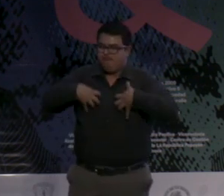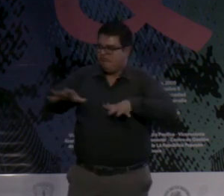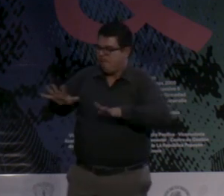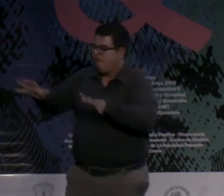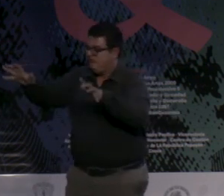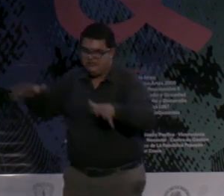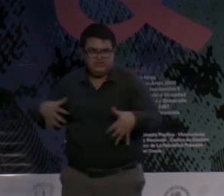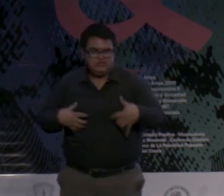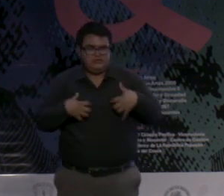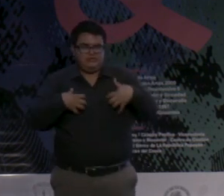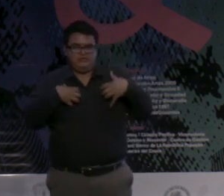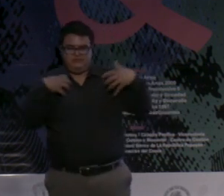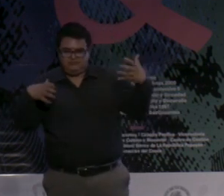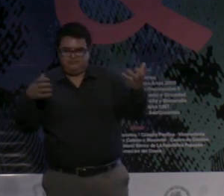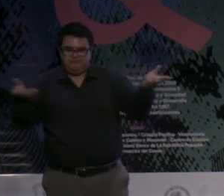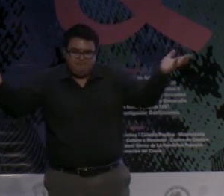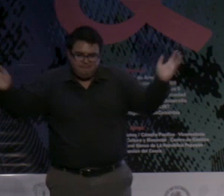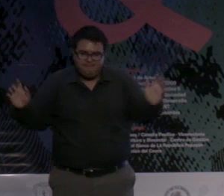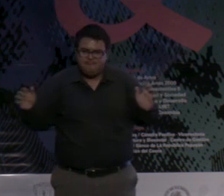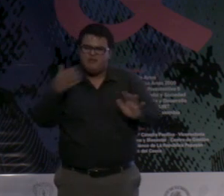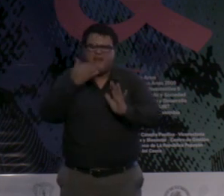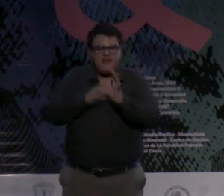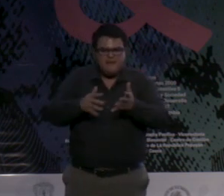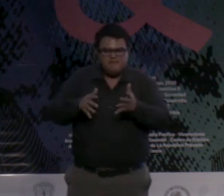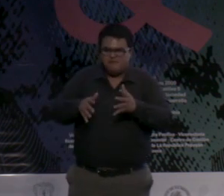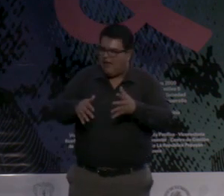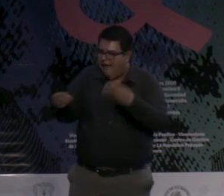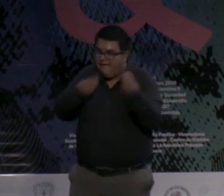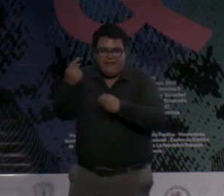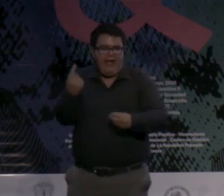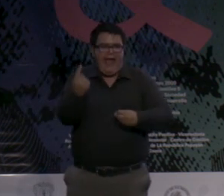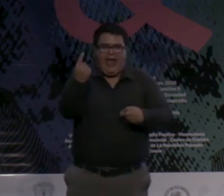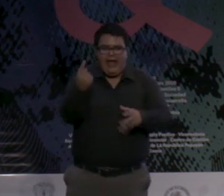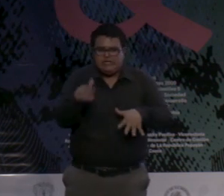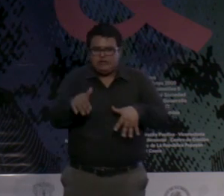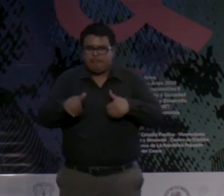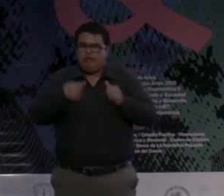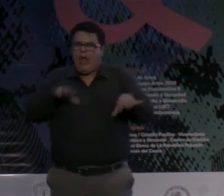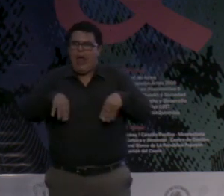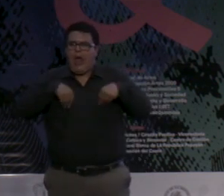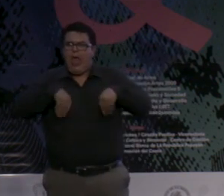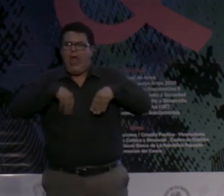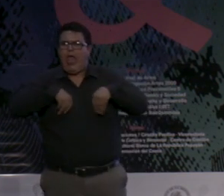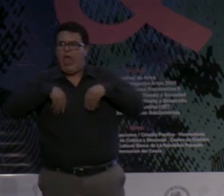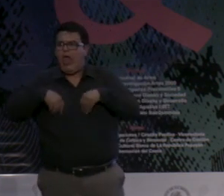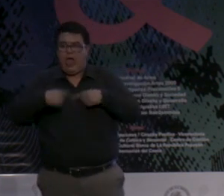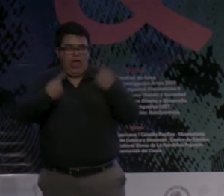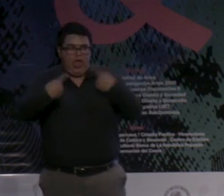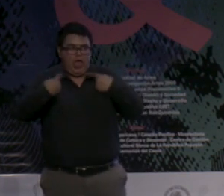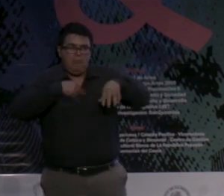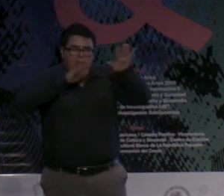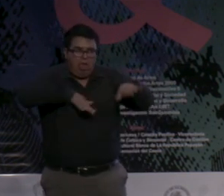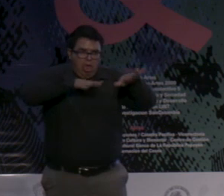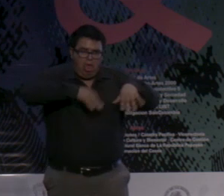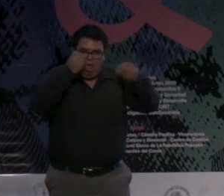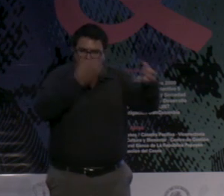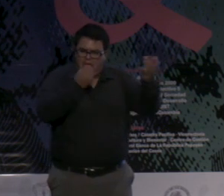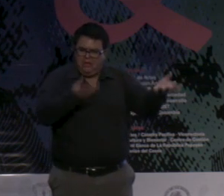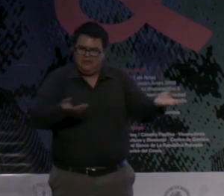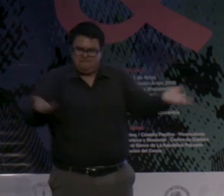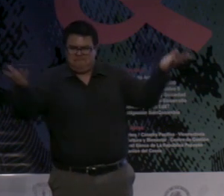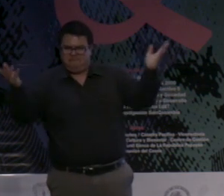miedo. Desactivarlos políticamente para que por otro lado regresen a cumplir funciones instrumentales en la economía,